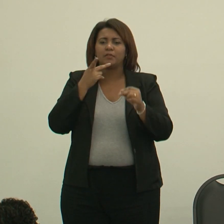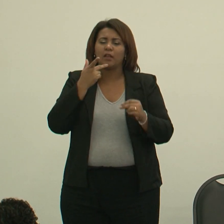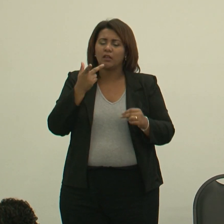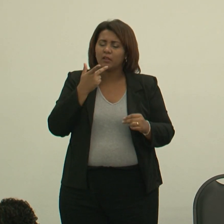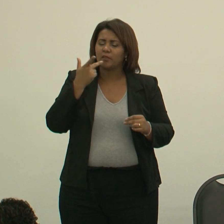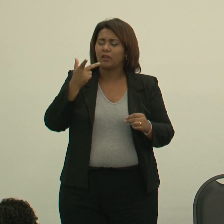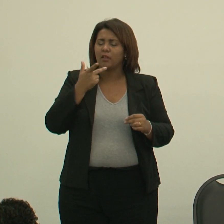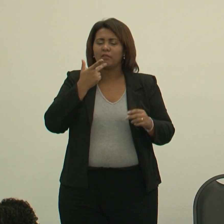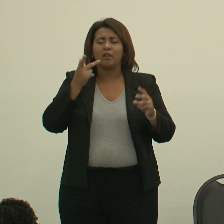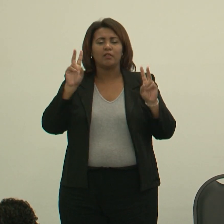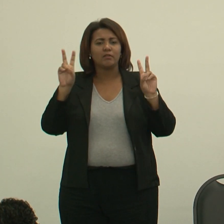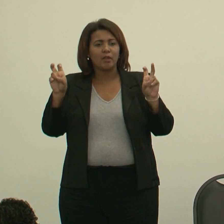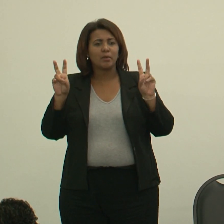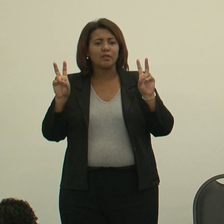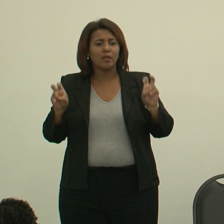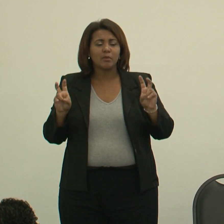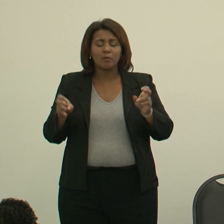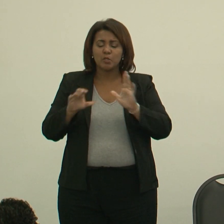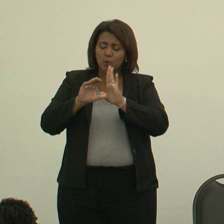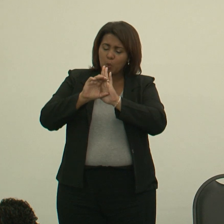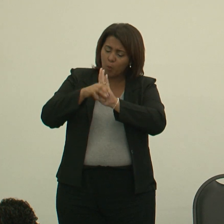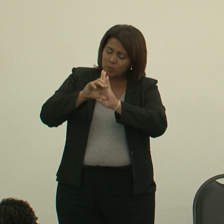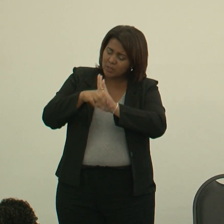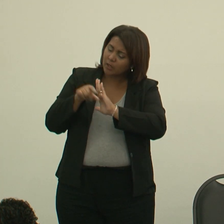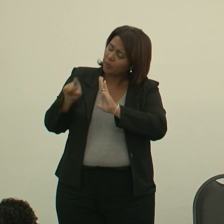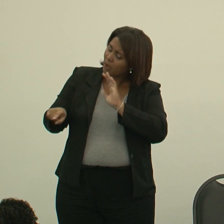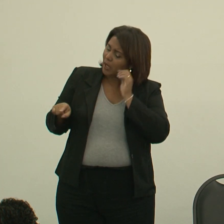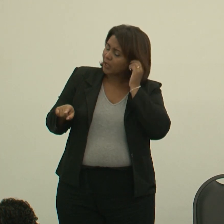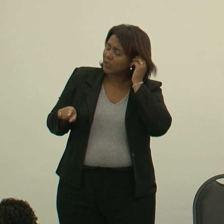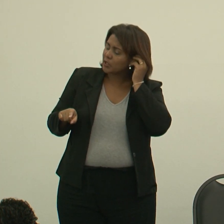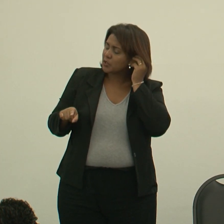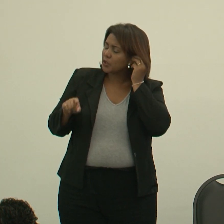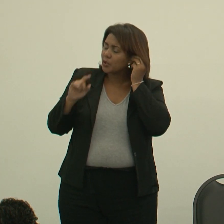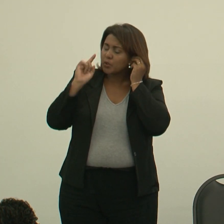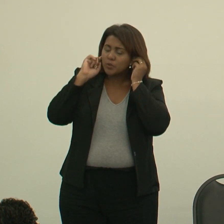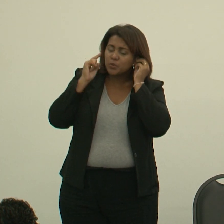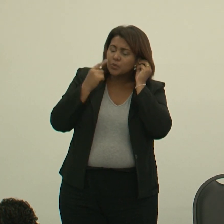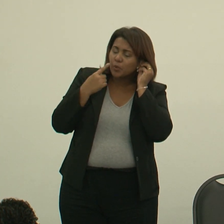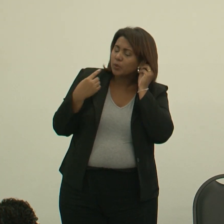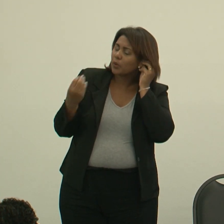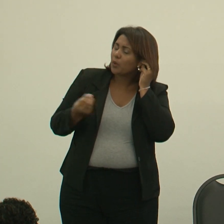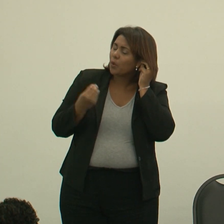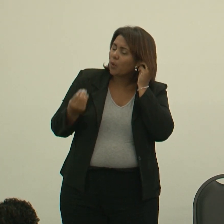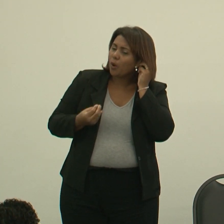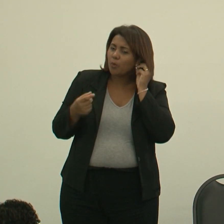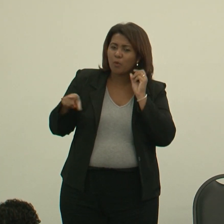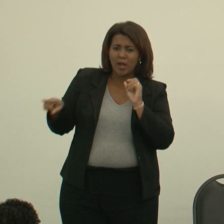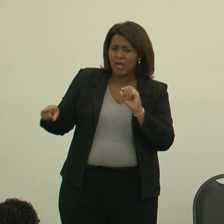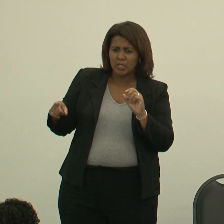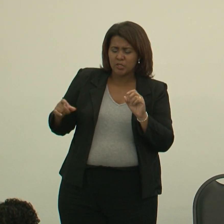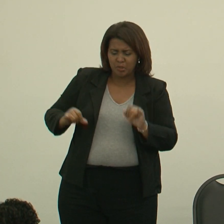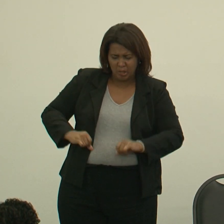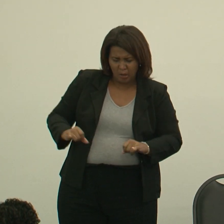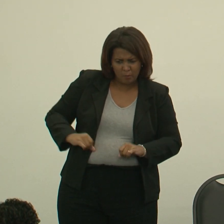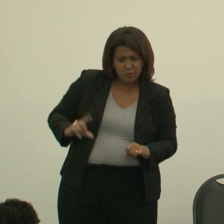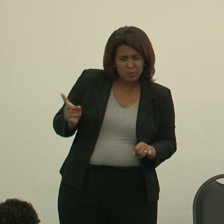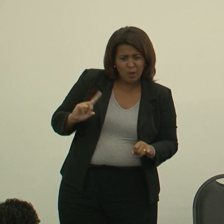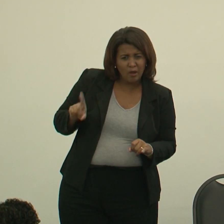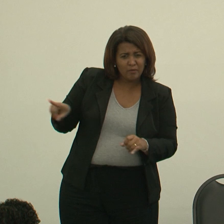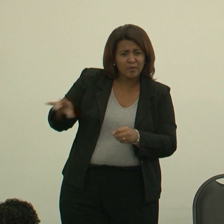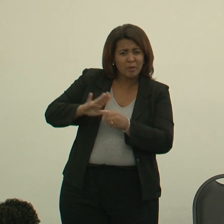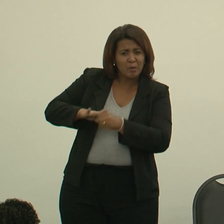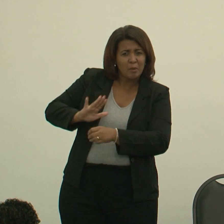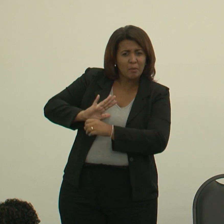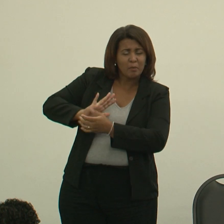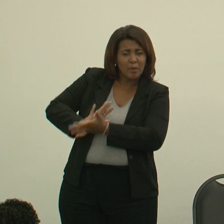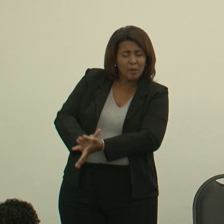dificilmente a gente aproxima esse conceito do alunado surdo. A gente acha que o surdo não sofre preconceito, porque